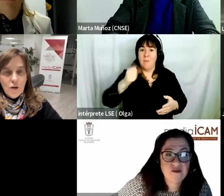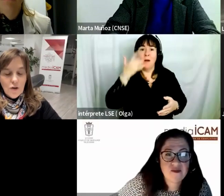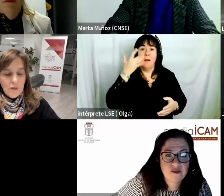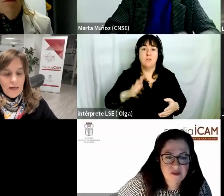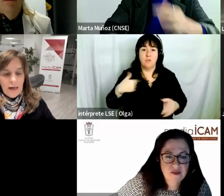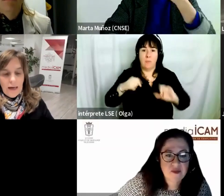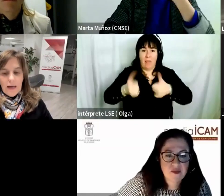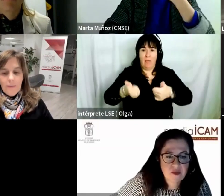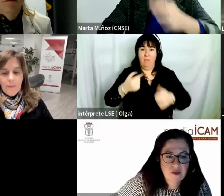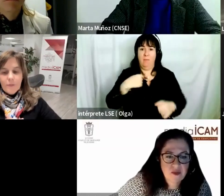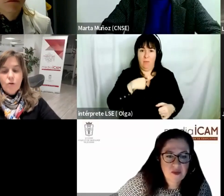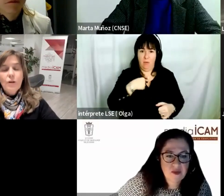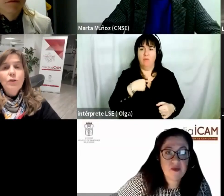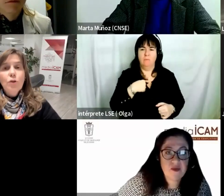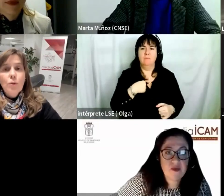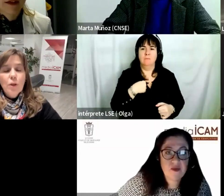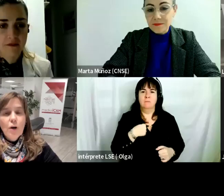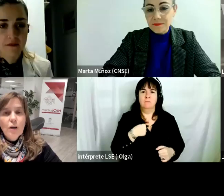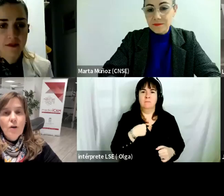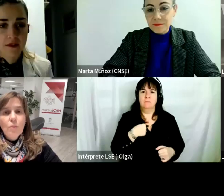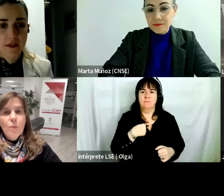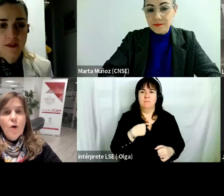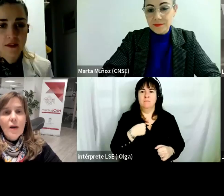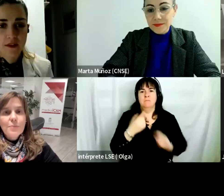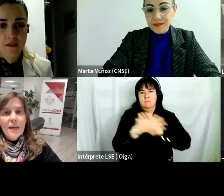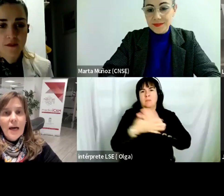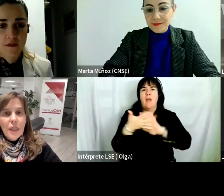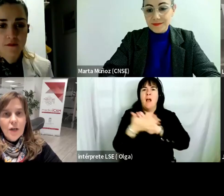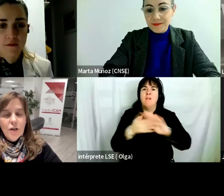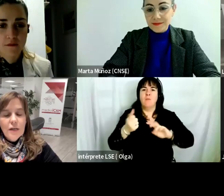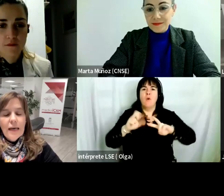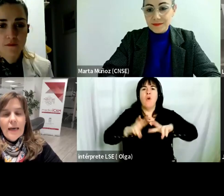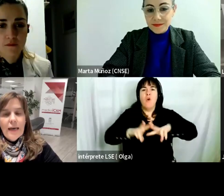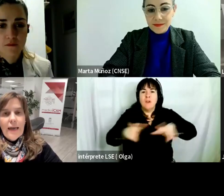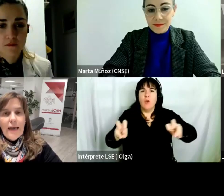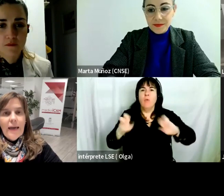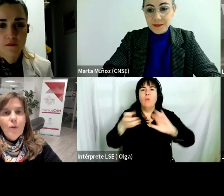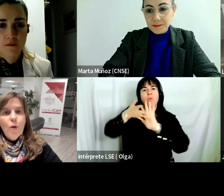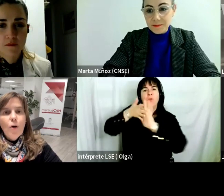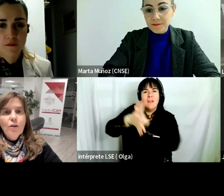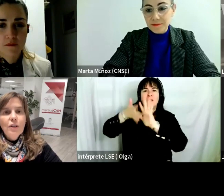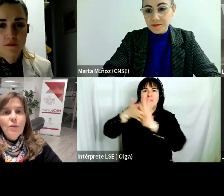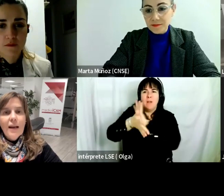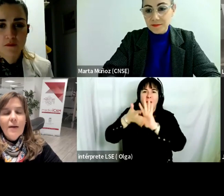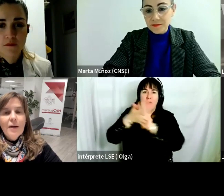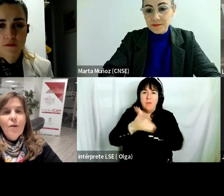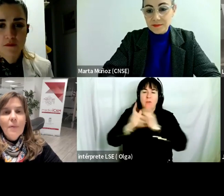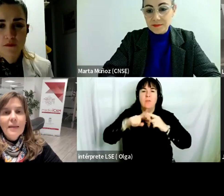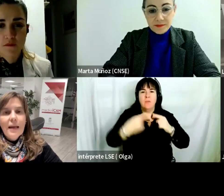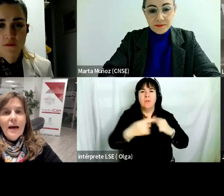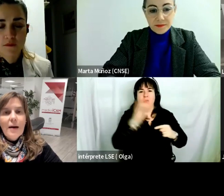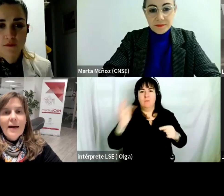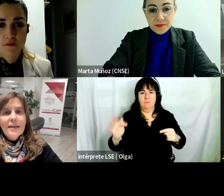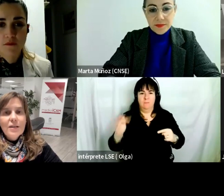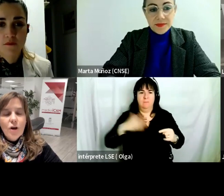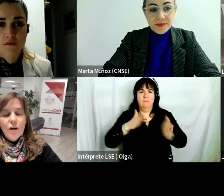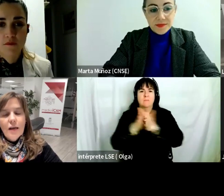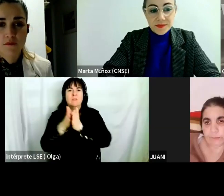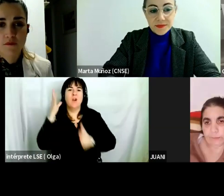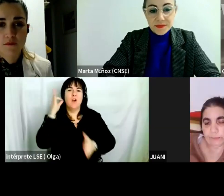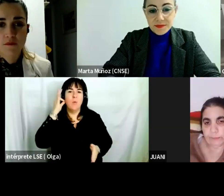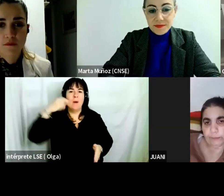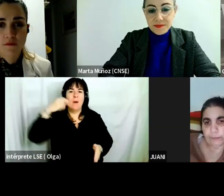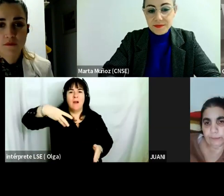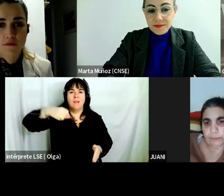voy a comenzar yo con la introducción y con un poco la explicación. Luego continuará mi compañera